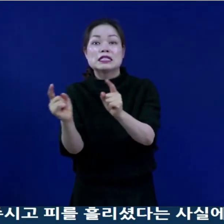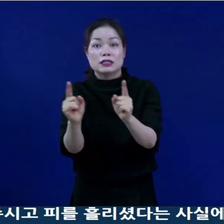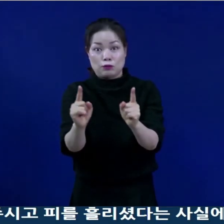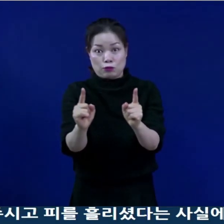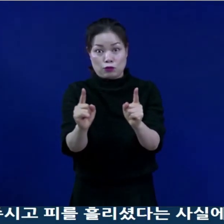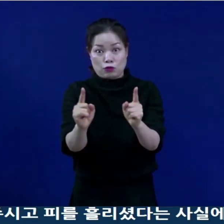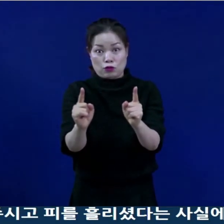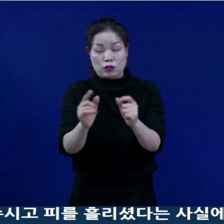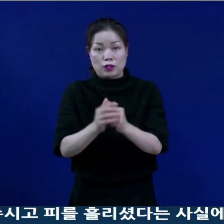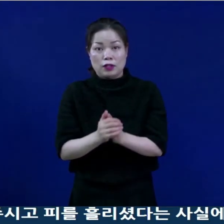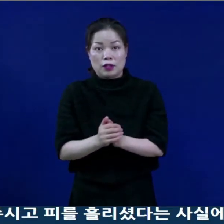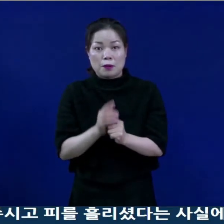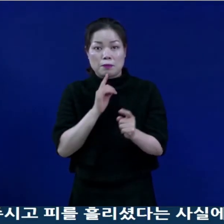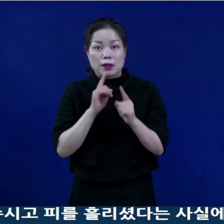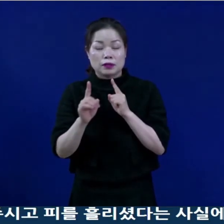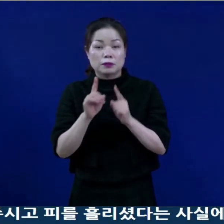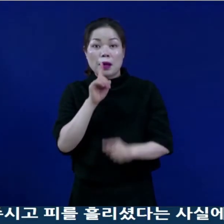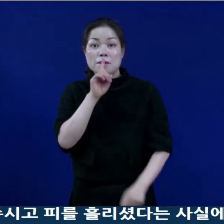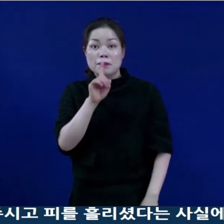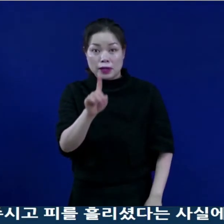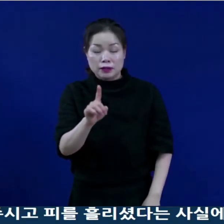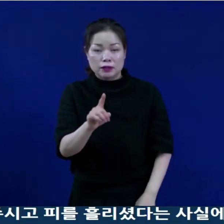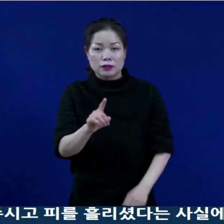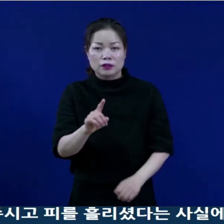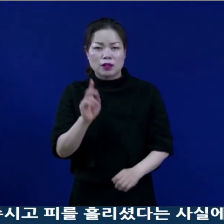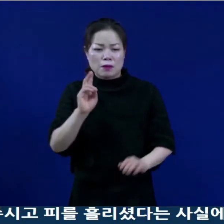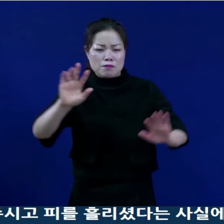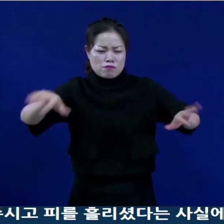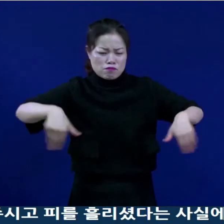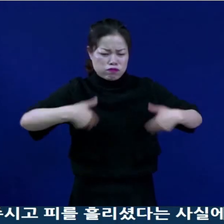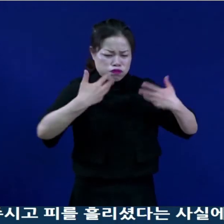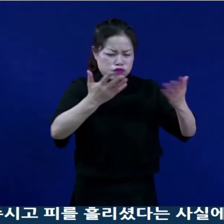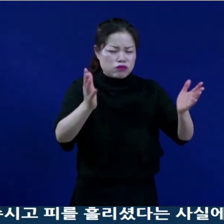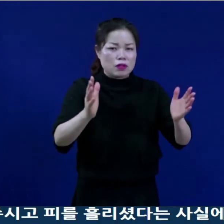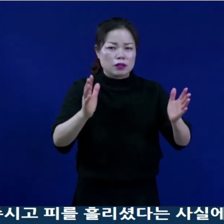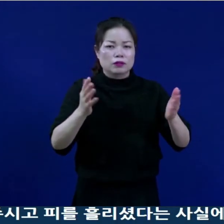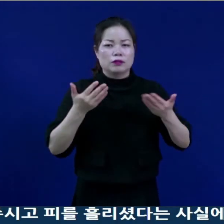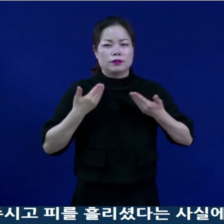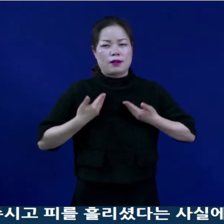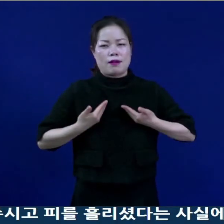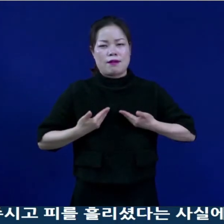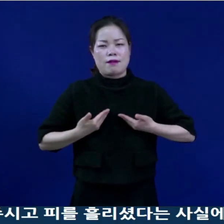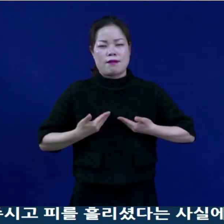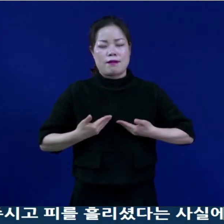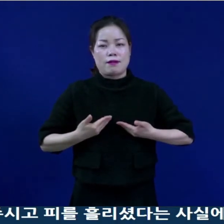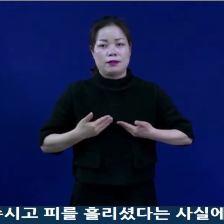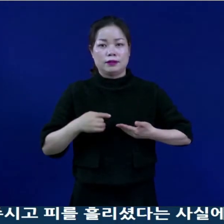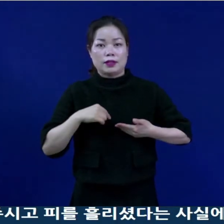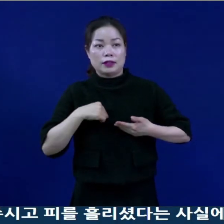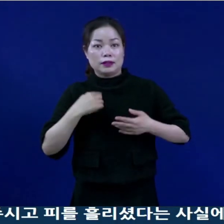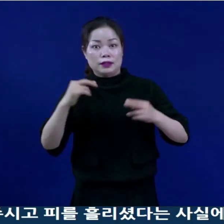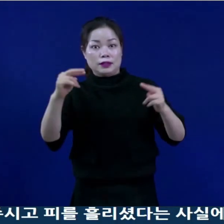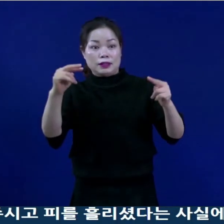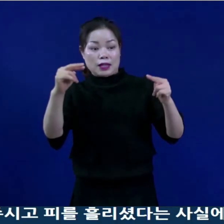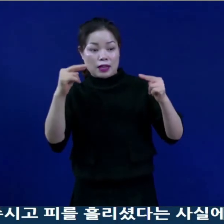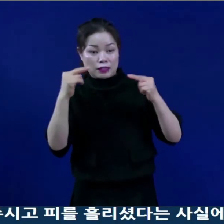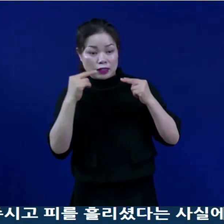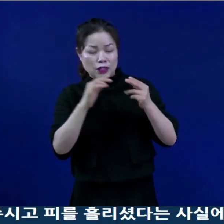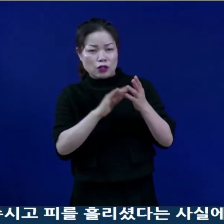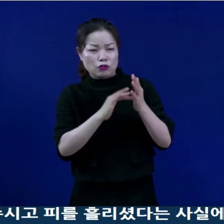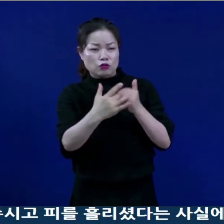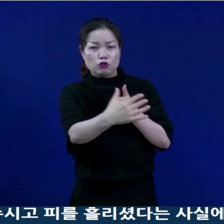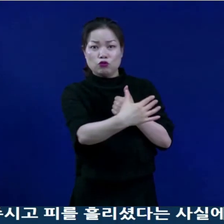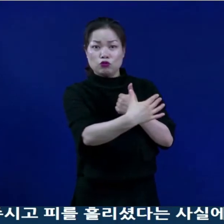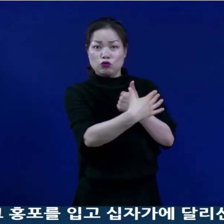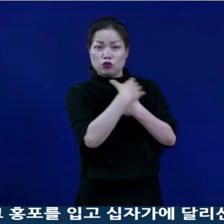분이셨고 말씀 한마디로 풍랑도 잠잠케 하시는 분이셨습니다. 지금 자신을 향해서 예수를